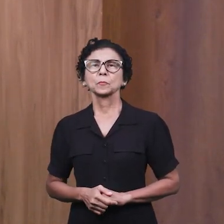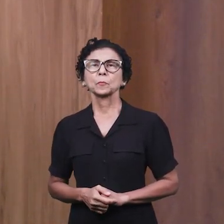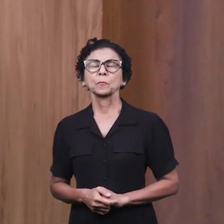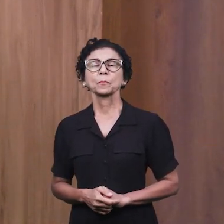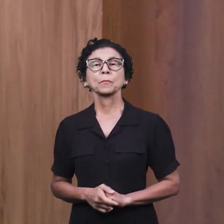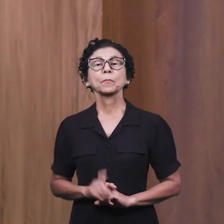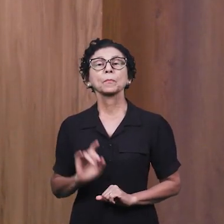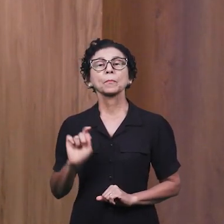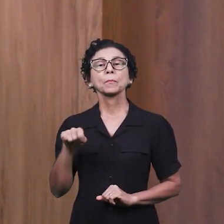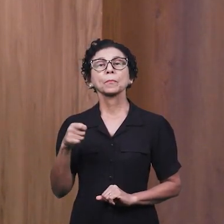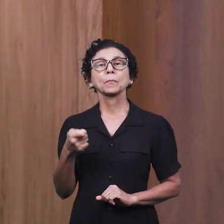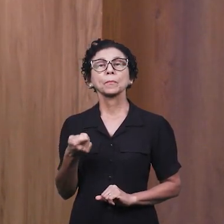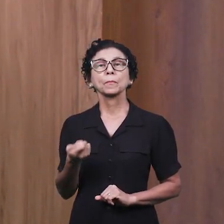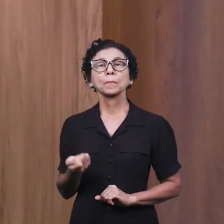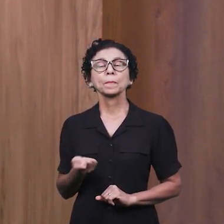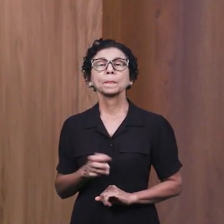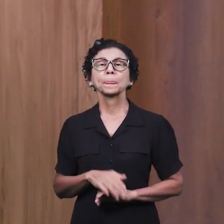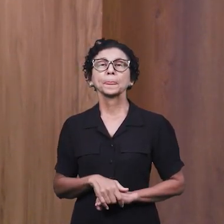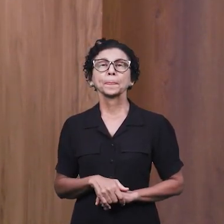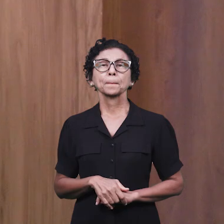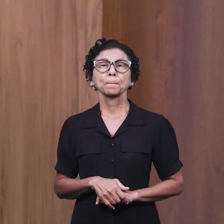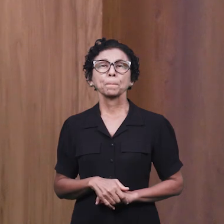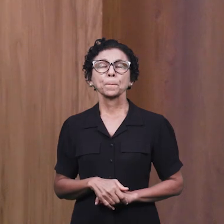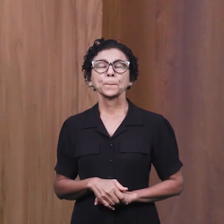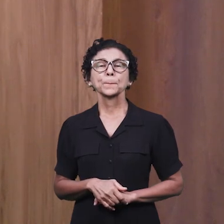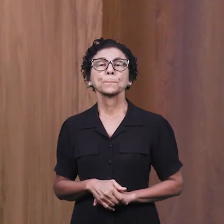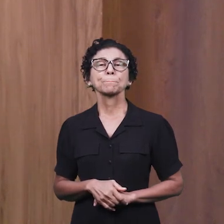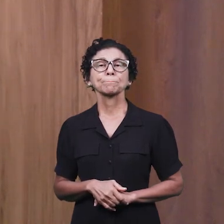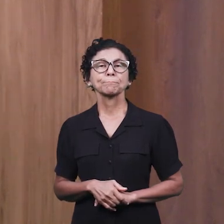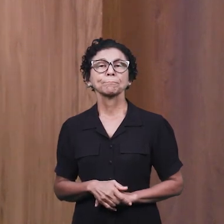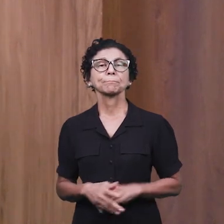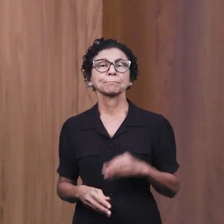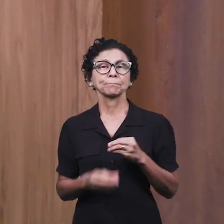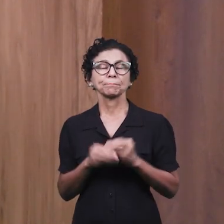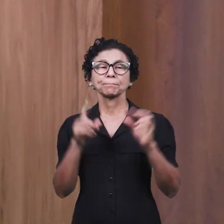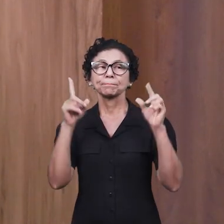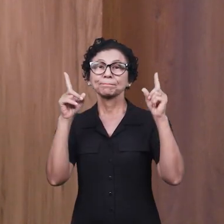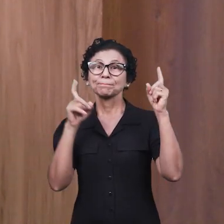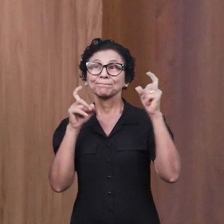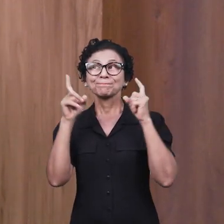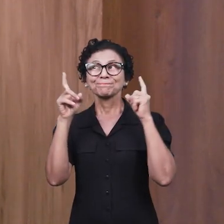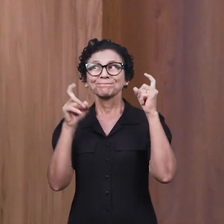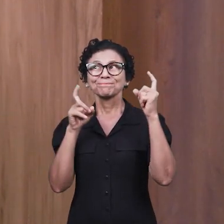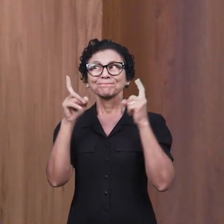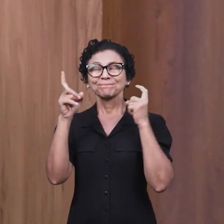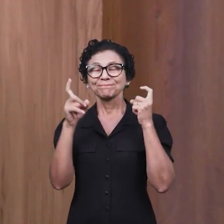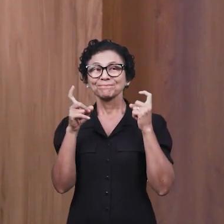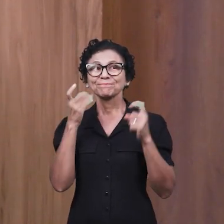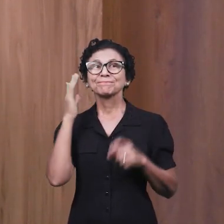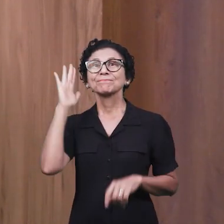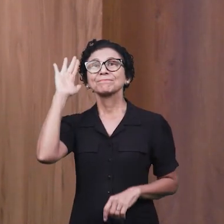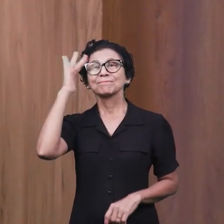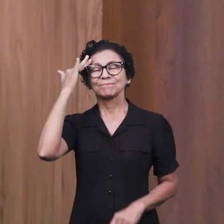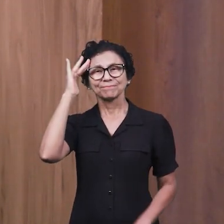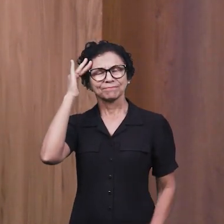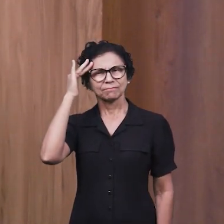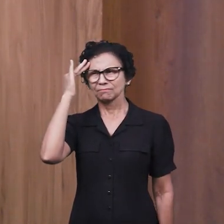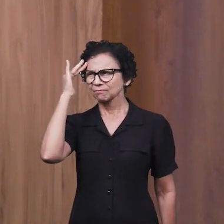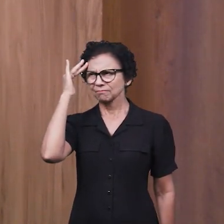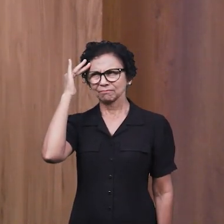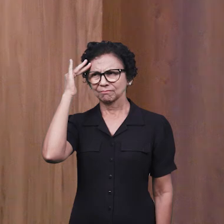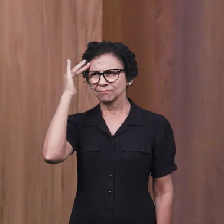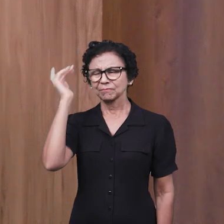o sinal, ele é complementado com a nossa expressão facial. Então, entendi, não